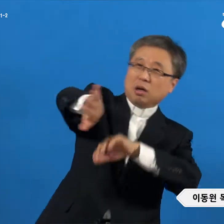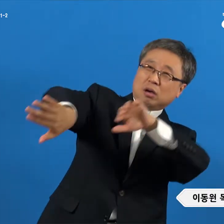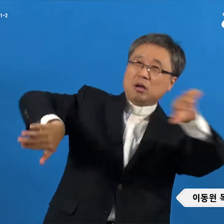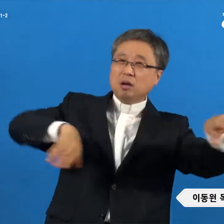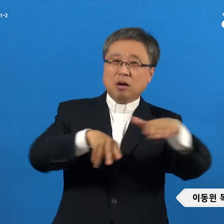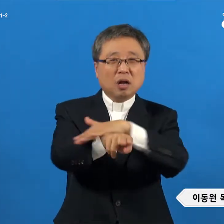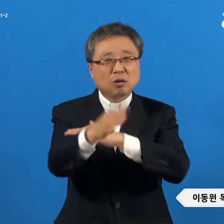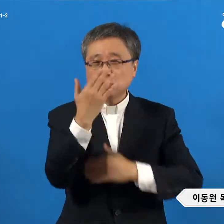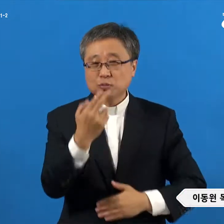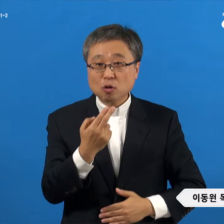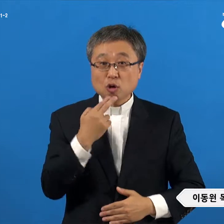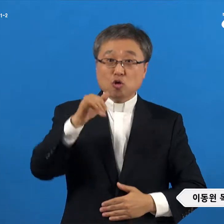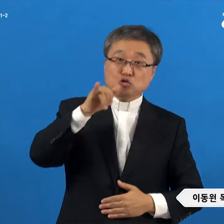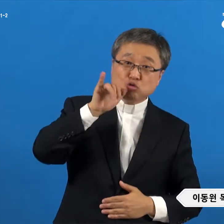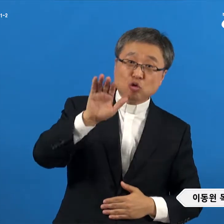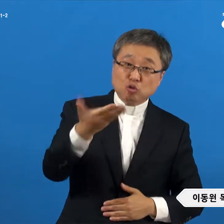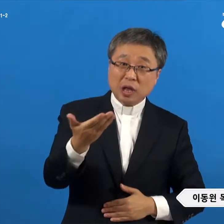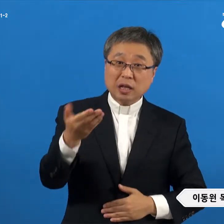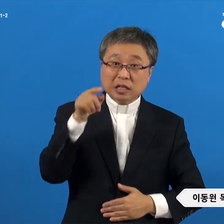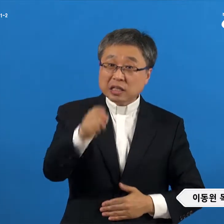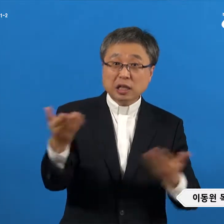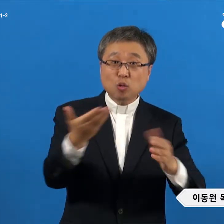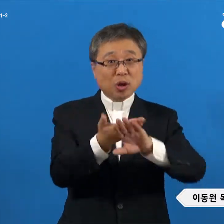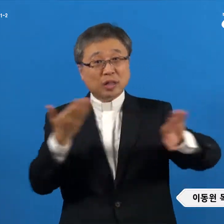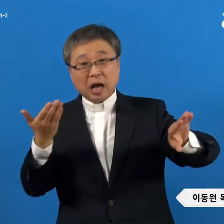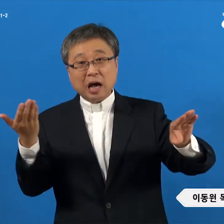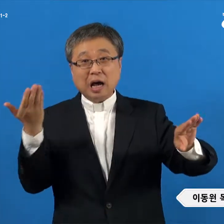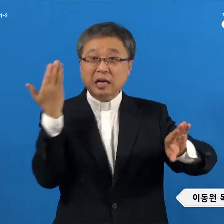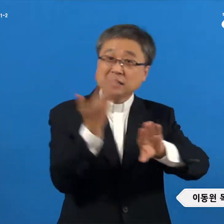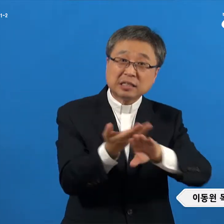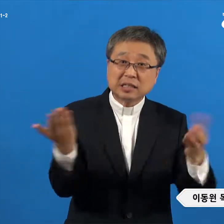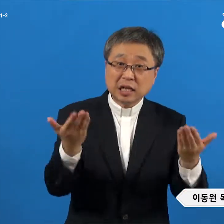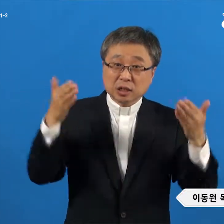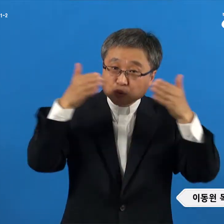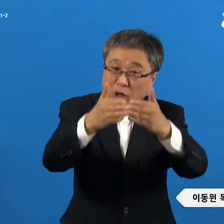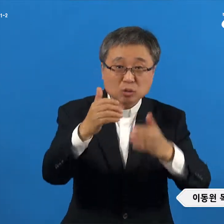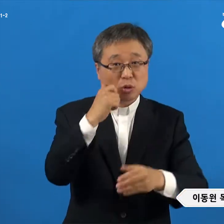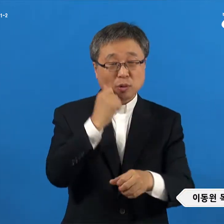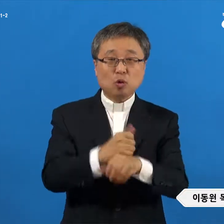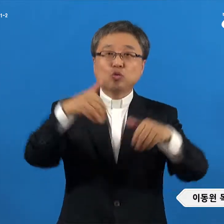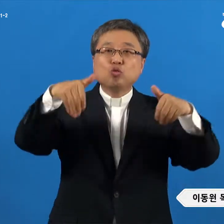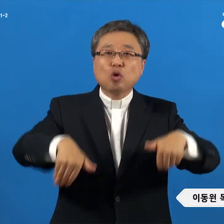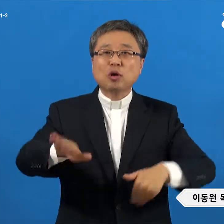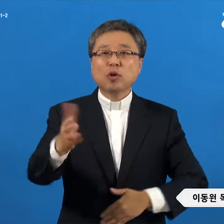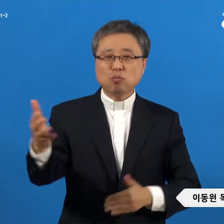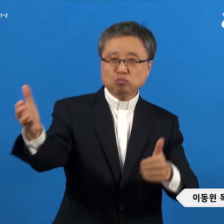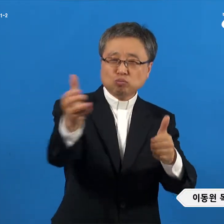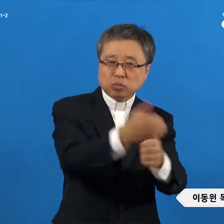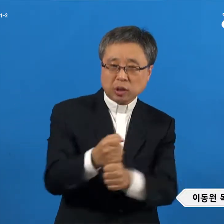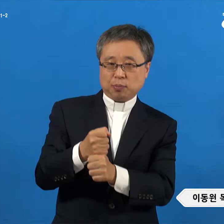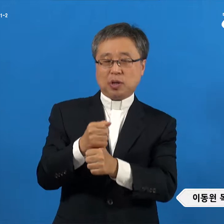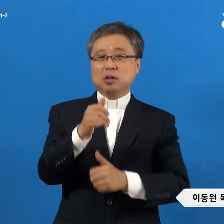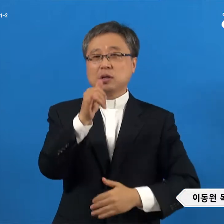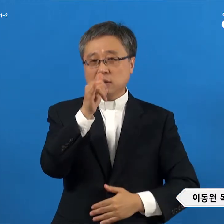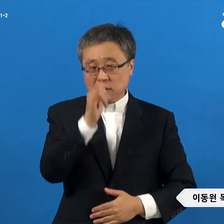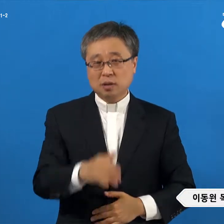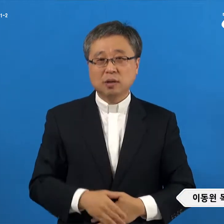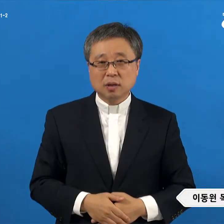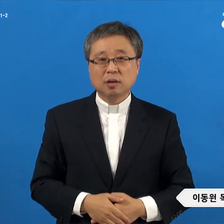그것 이외에 다른 일에 집중하지 못하는 것. 이게 바로 중독입니다. 노예가 된 것이에요. 붙잡혀 있는 것입니다. 저